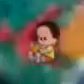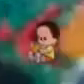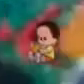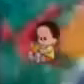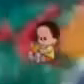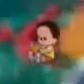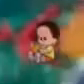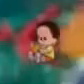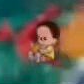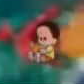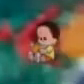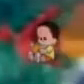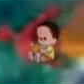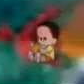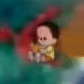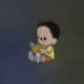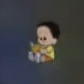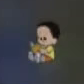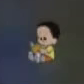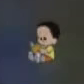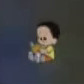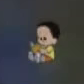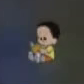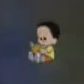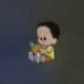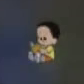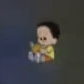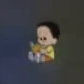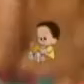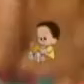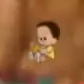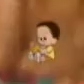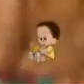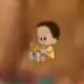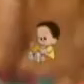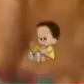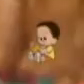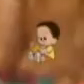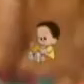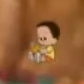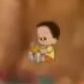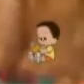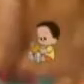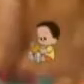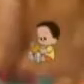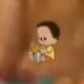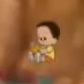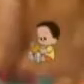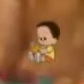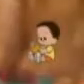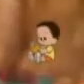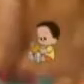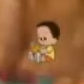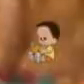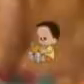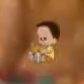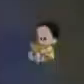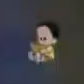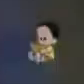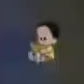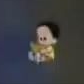uma menina pulando. A menina olha de volta, sorrindo, e Ian fica surpreso, mas alguém logo a